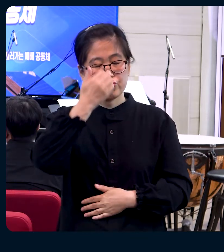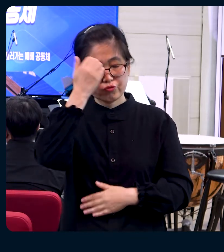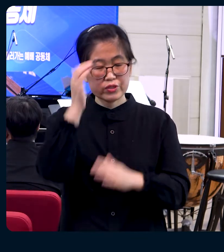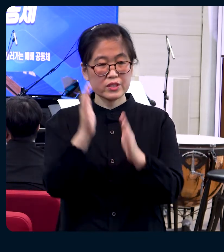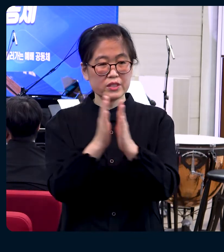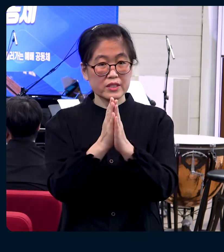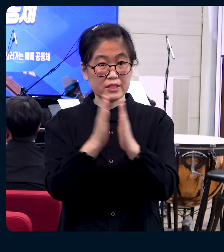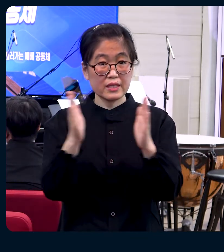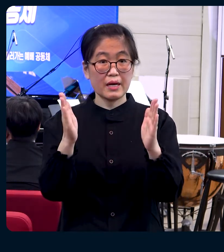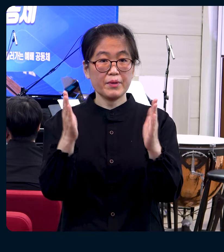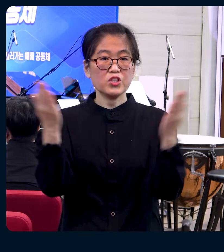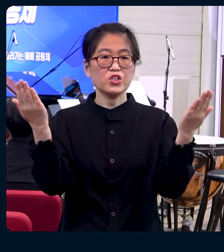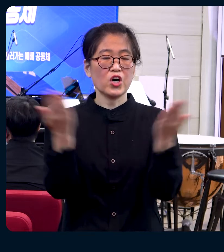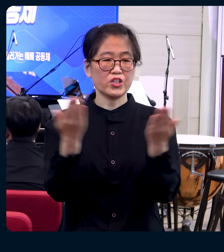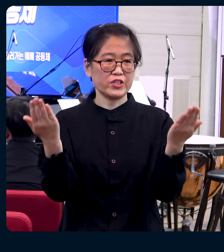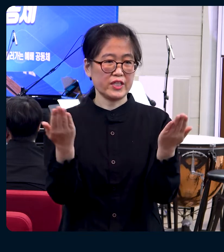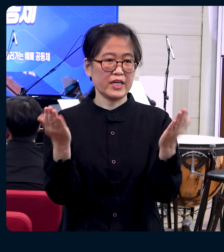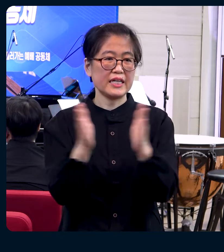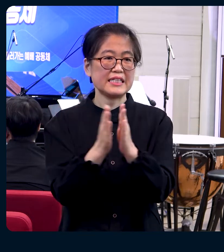바뀝니다.